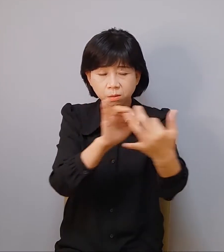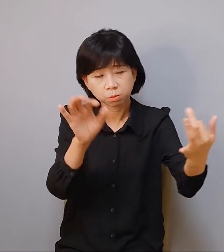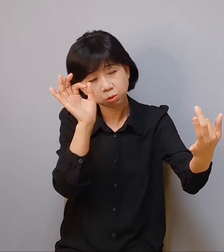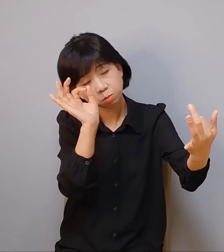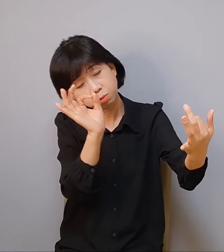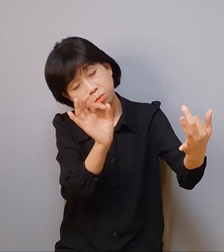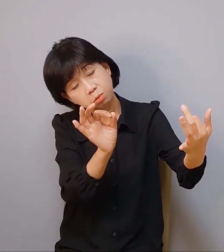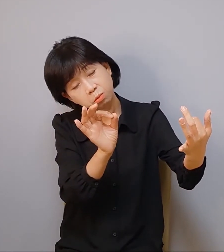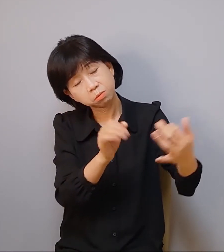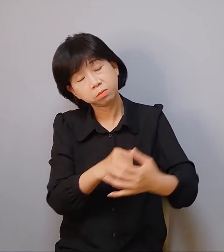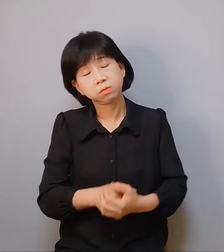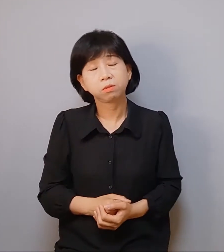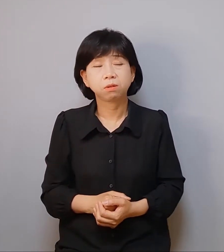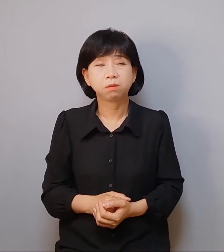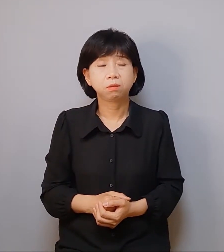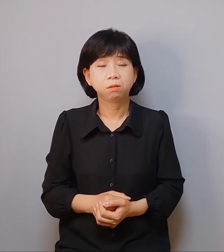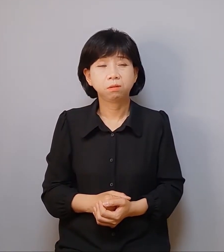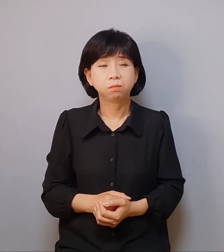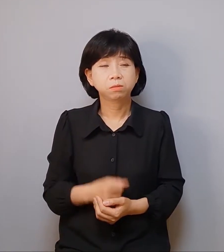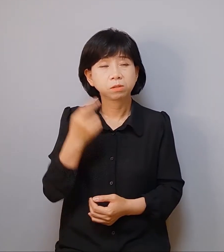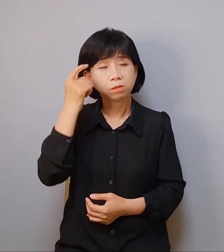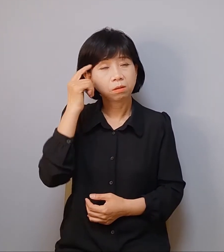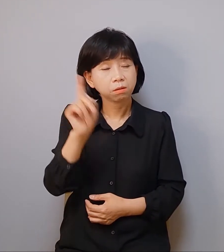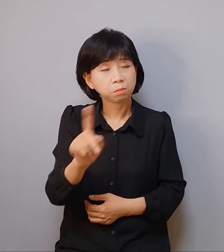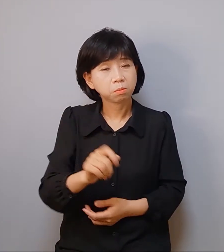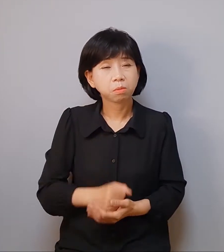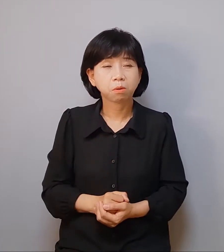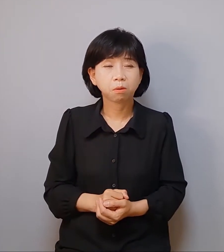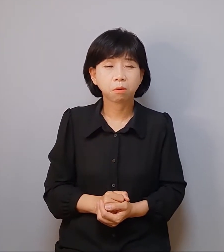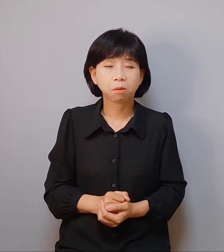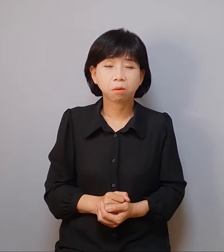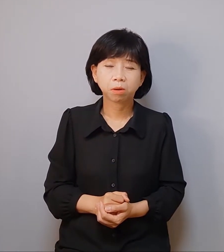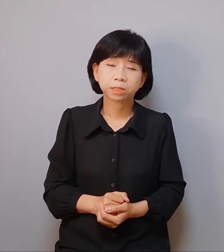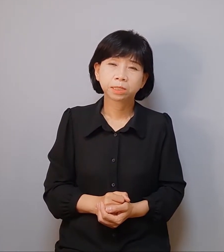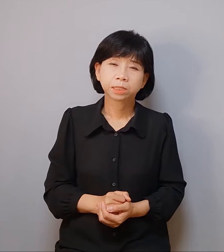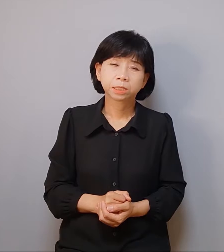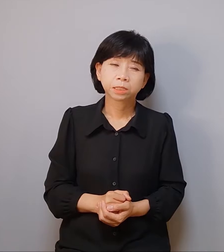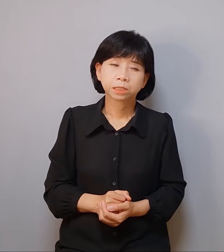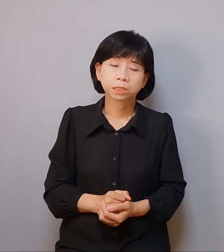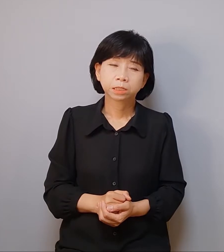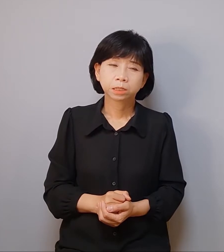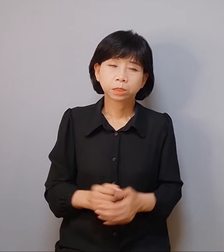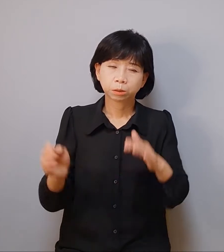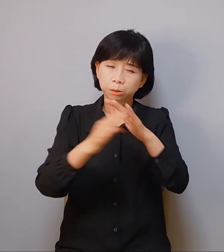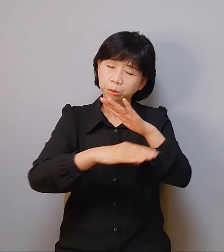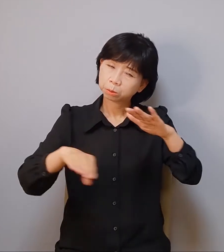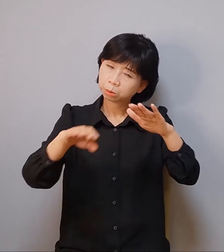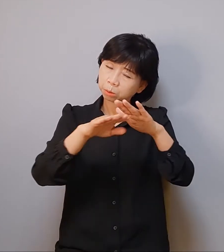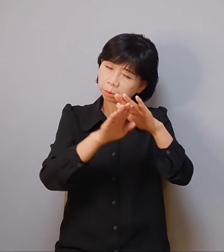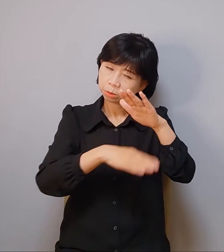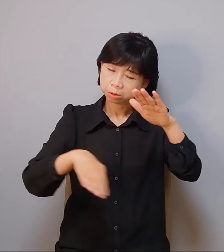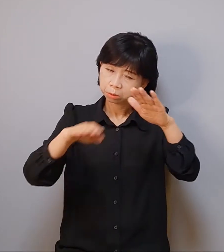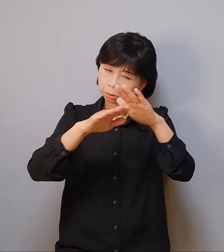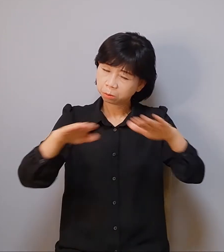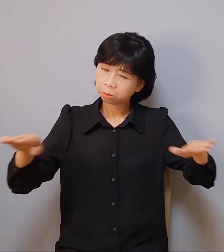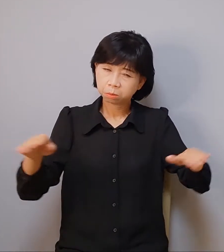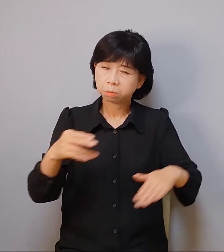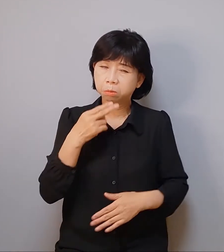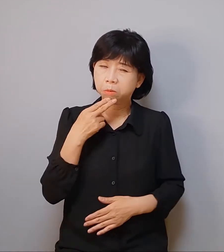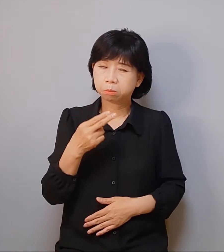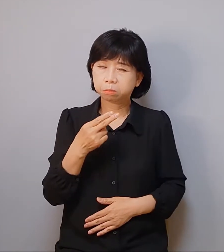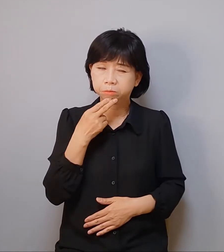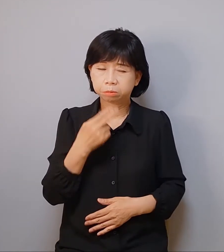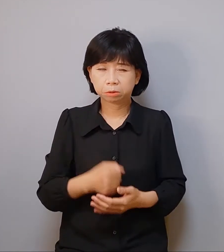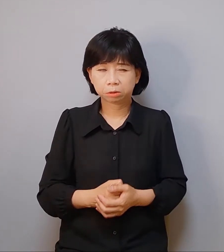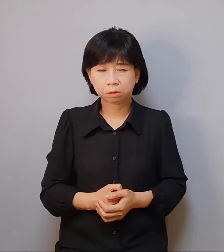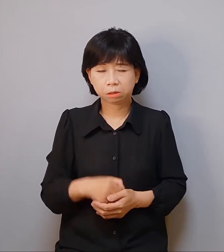할까요? 세상 참 불공평하구나. 난 어쩌다가 이 신세가 되었을까? 언제 배부르게 밥 한 끼